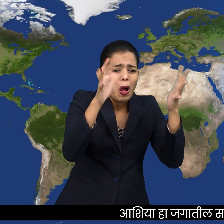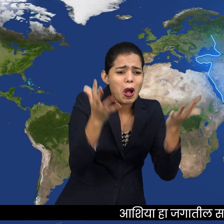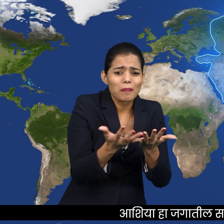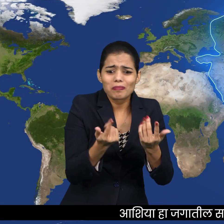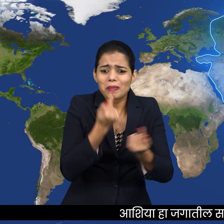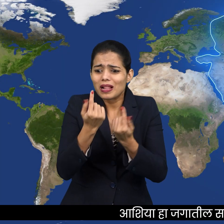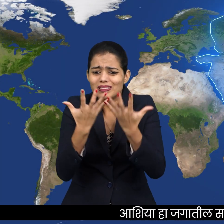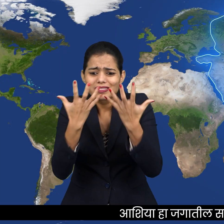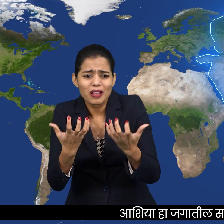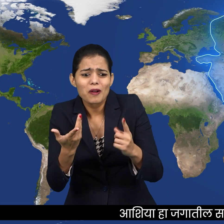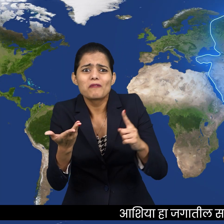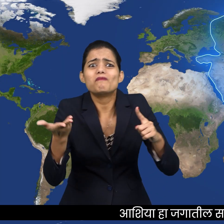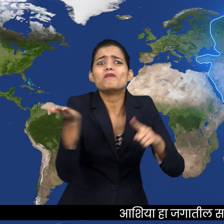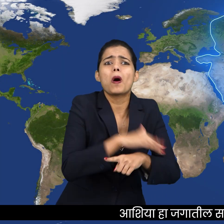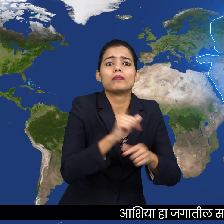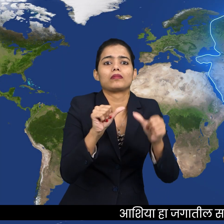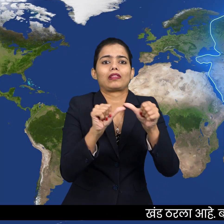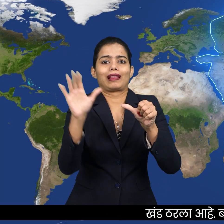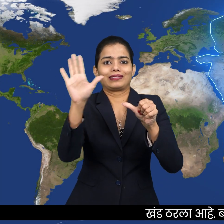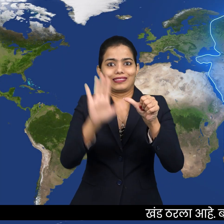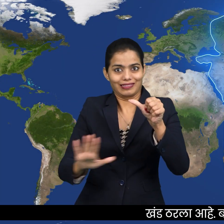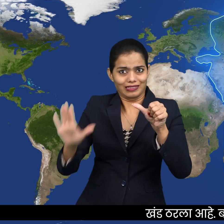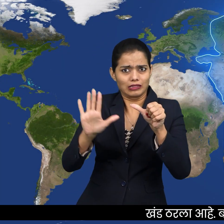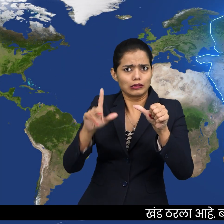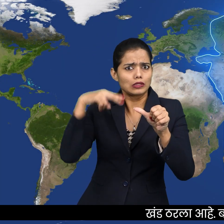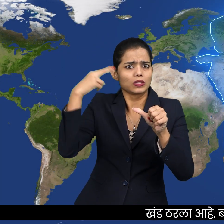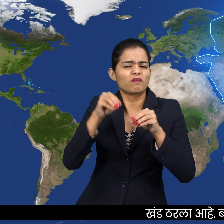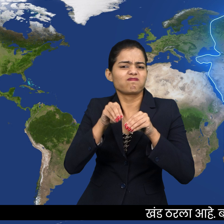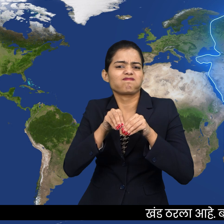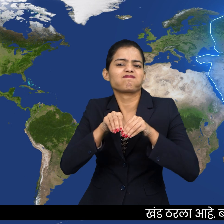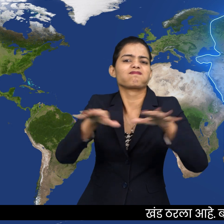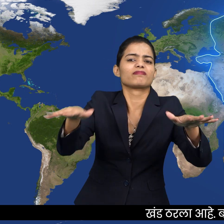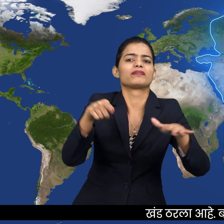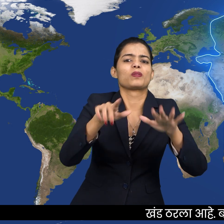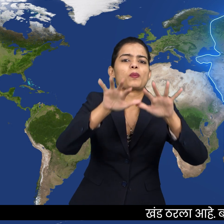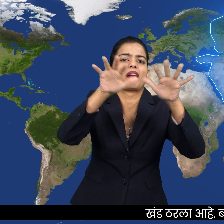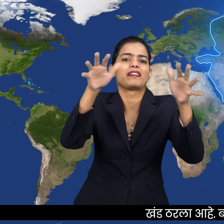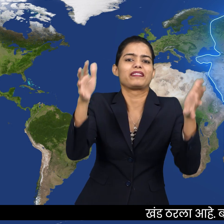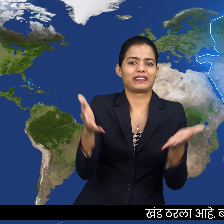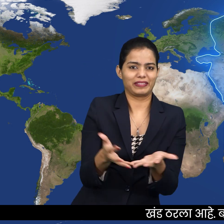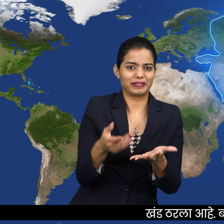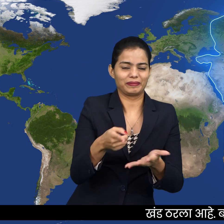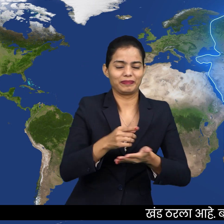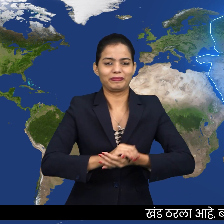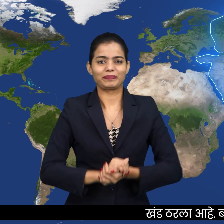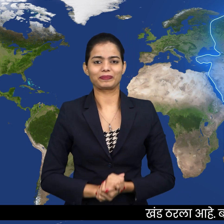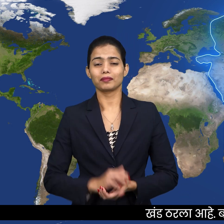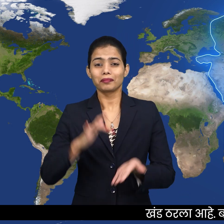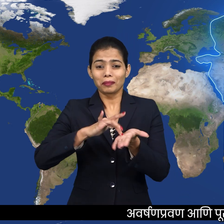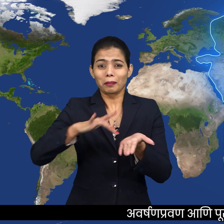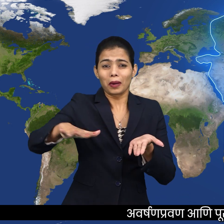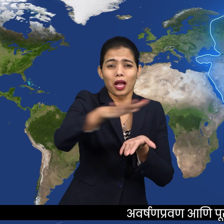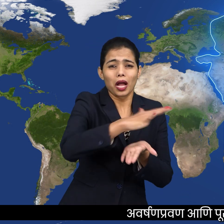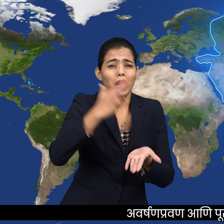आशिया हा जगातील सर्वाधिक दुष्काळग्रस्त खंड ठरला आहे. बहुतांश दुष्काळ